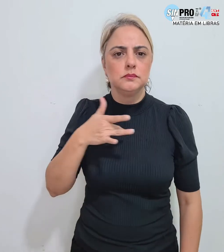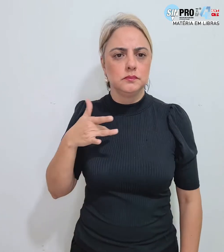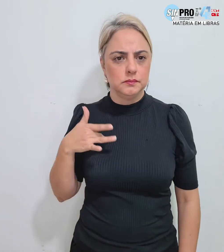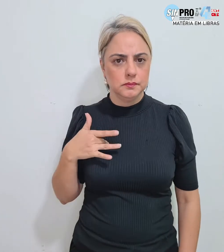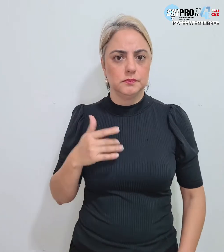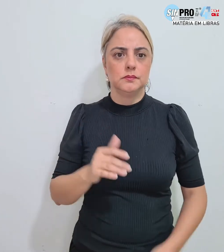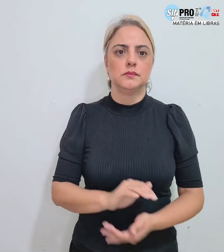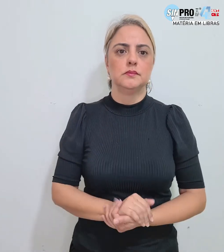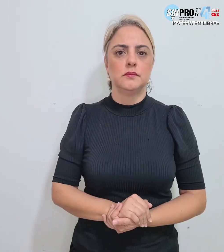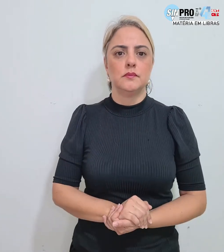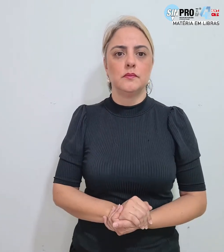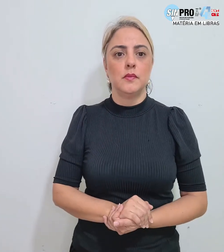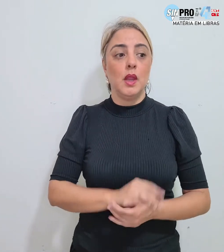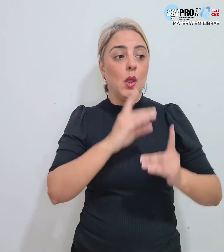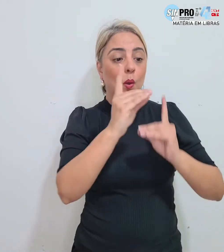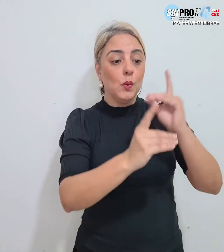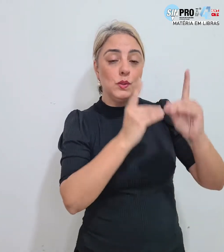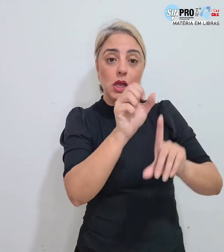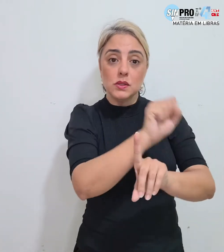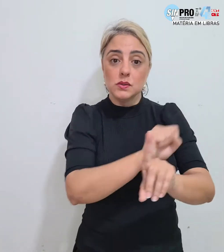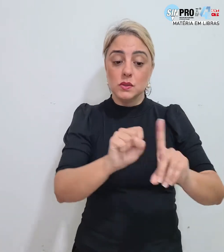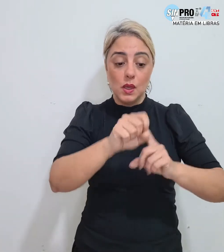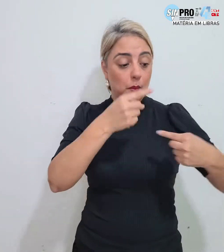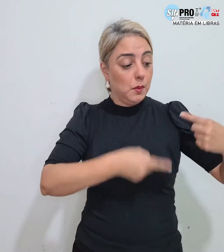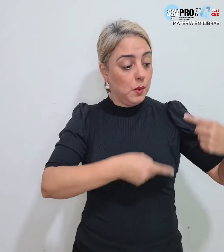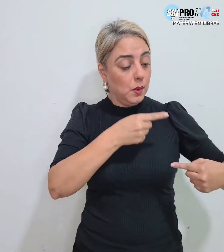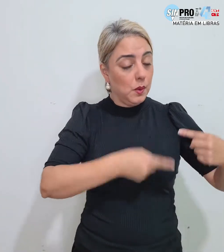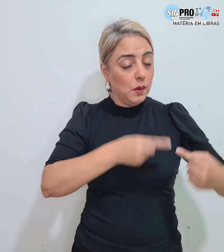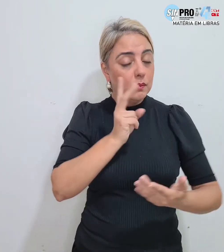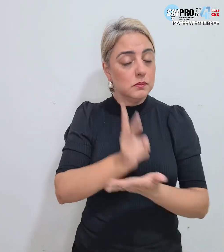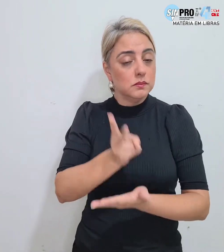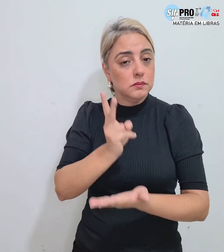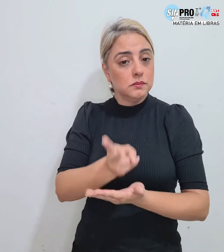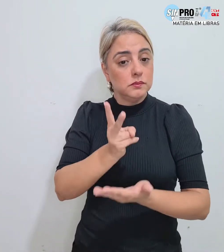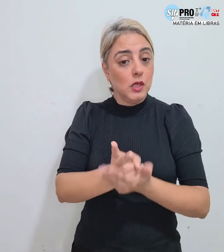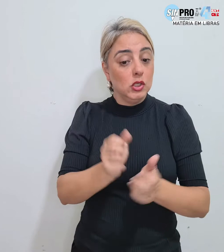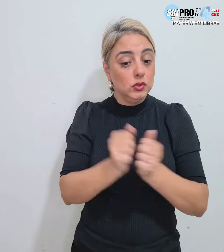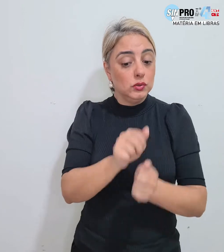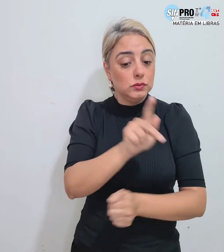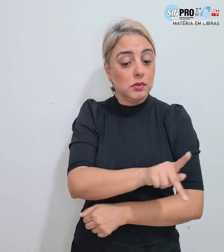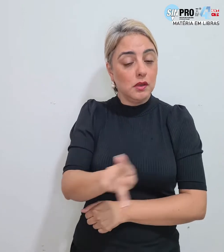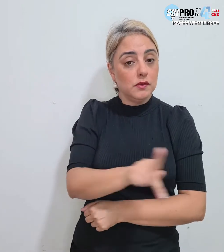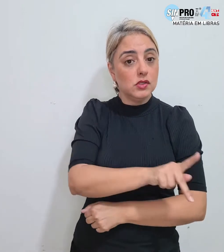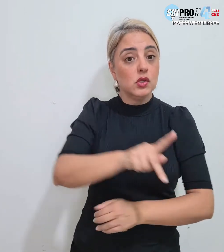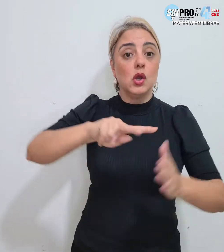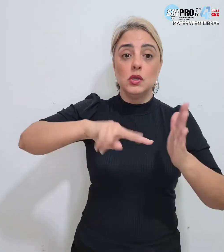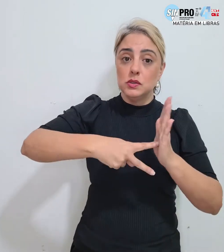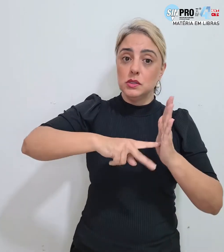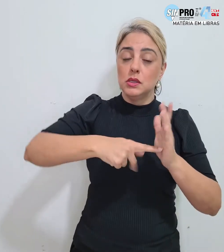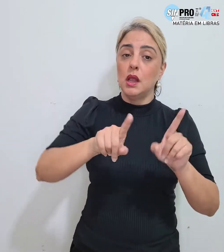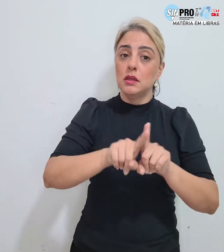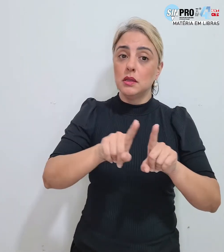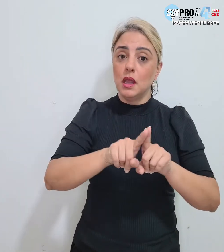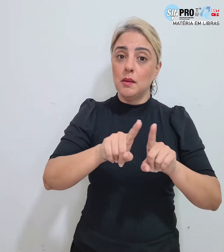saúde. O diálogo social e político contínuo com os educadores e seus sindicatos é o